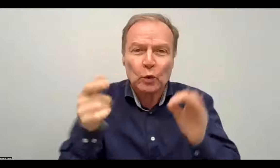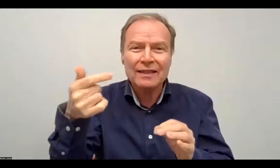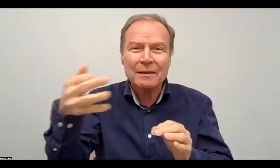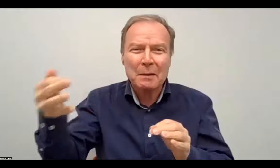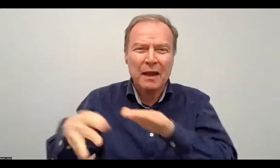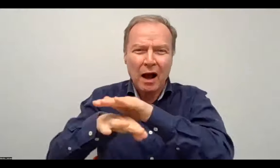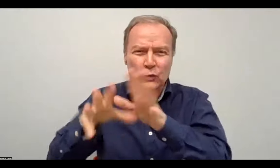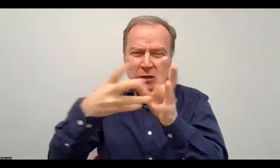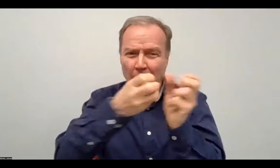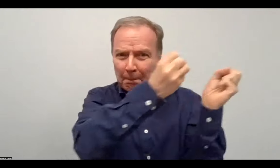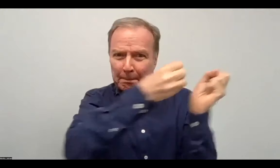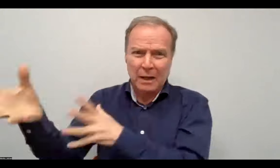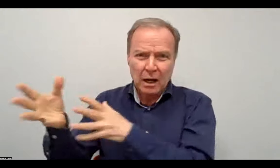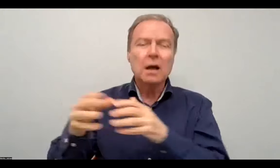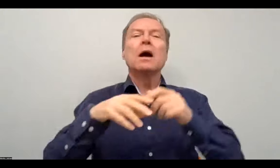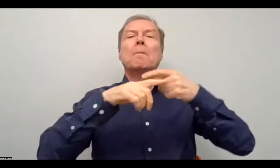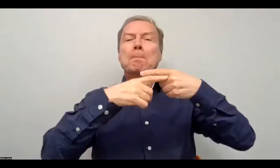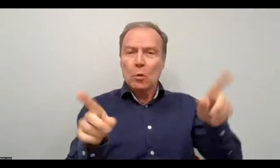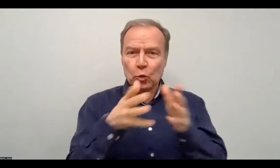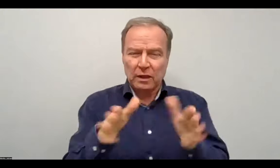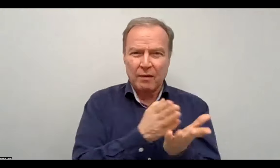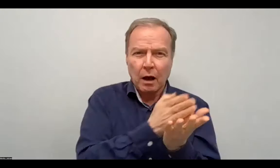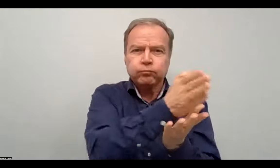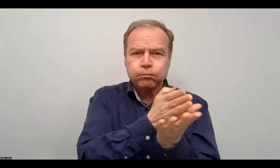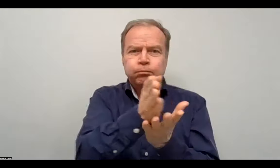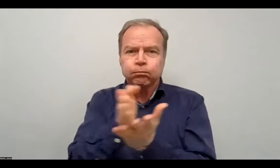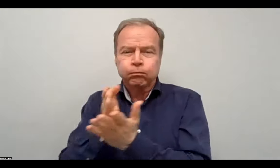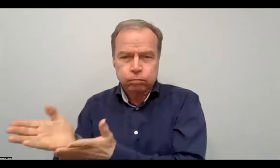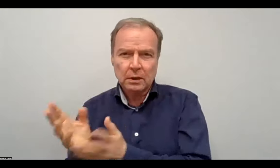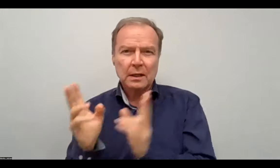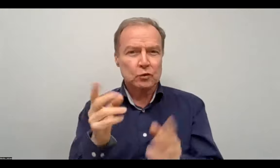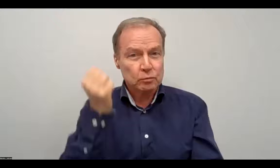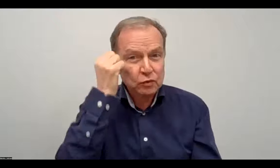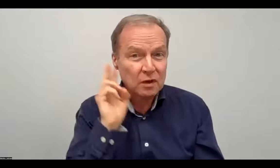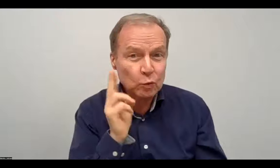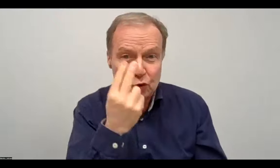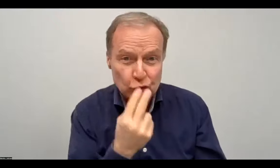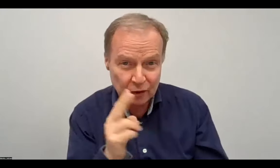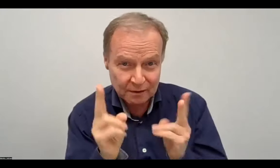TPP:lle rahoitusta, niin vuosi aikaa miettiä koko tämän alustan uudelleen niin kuin,